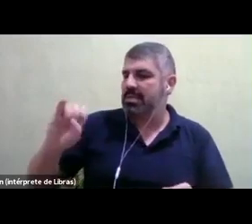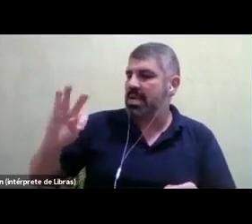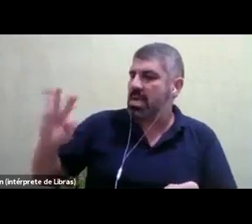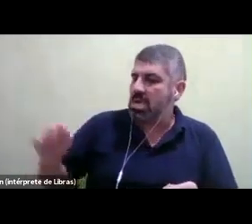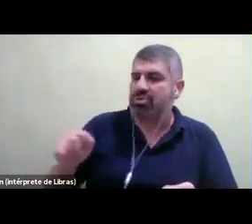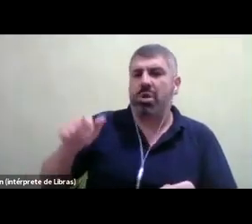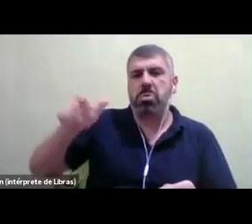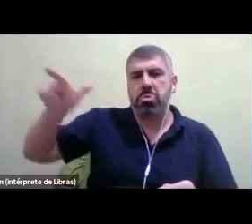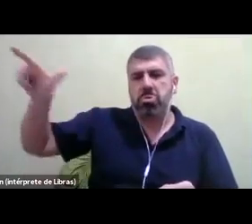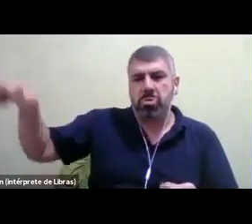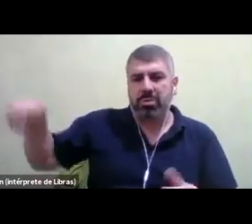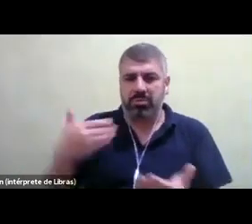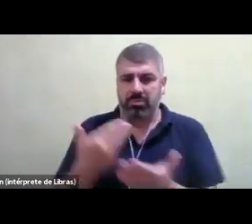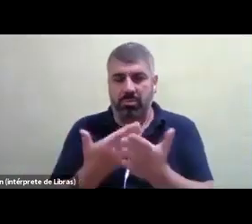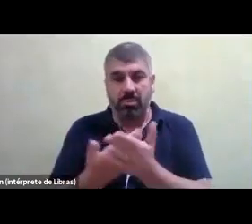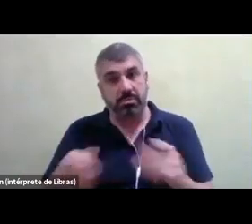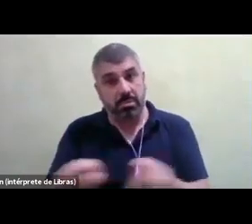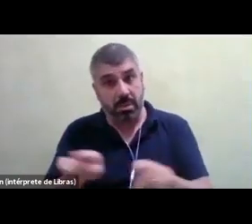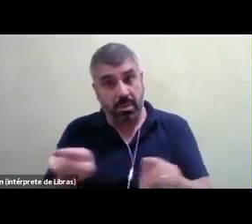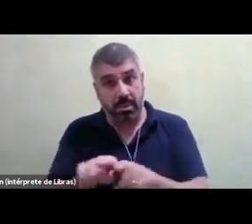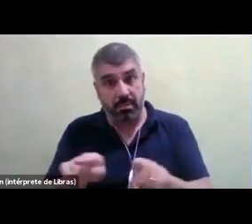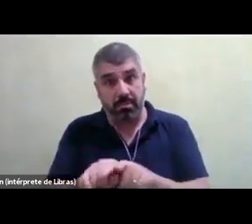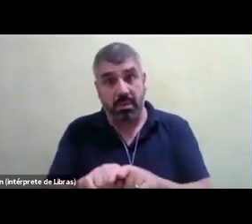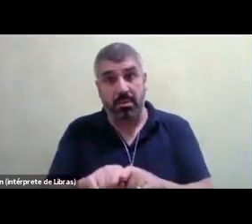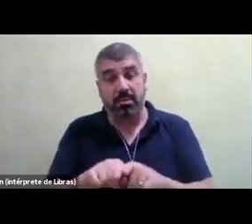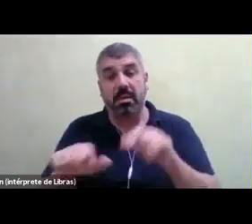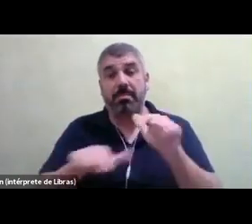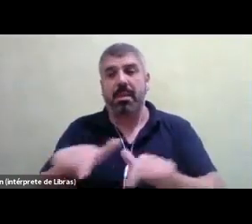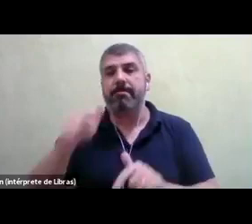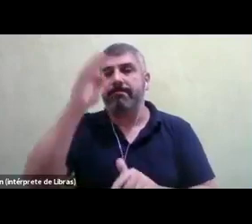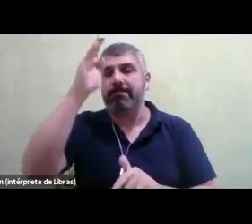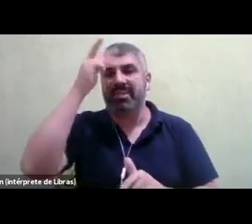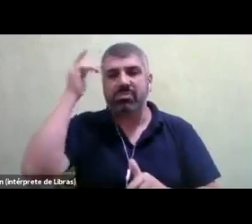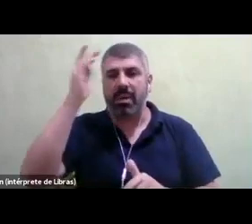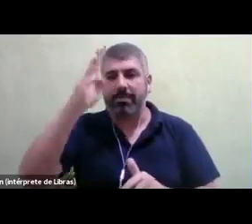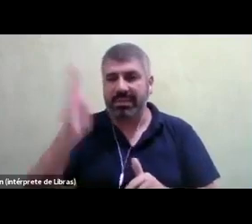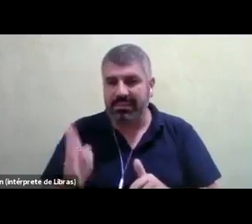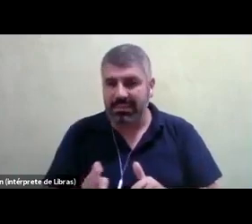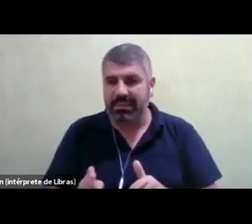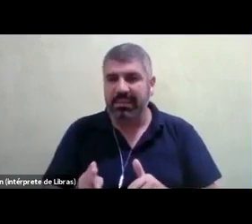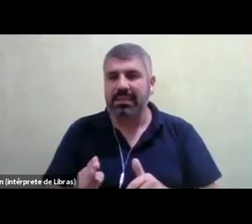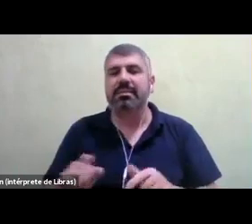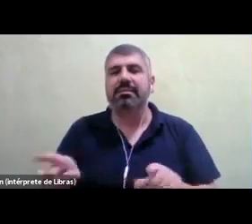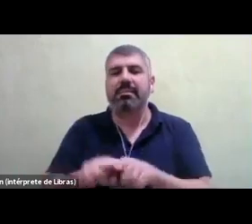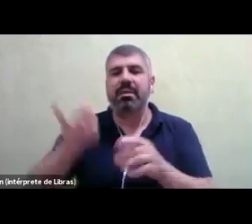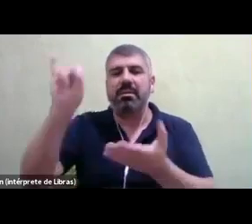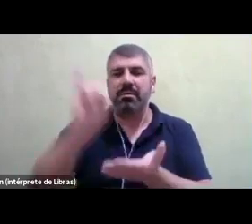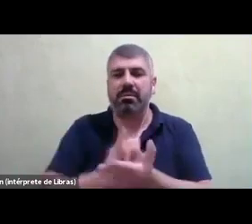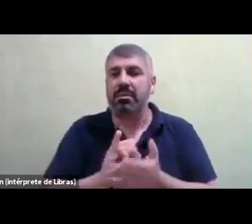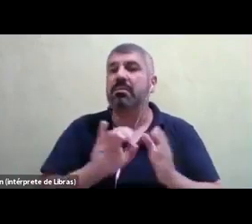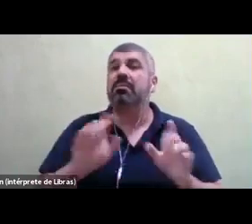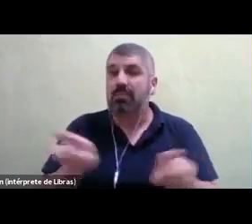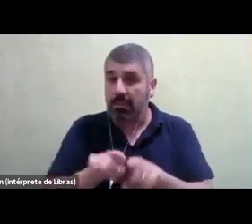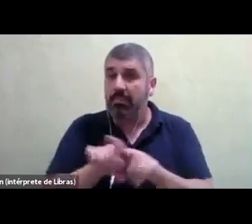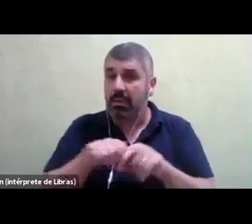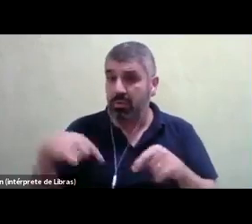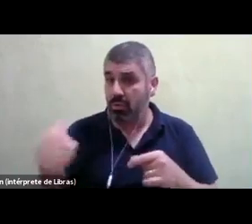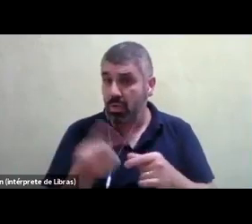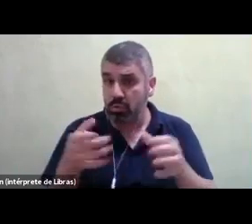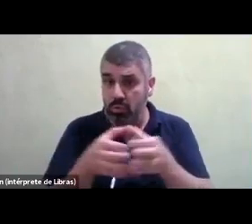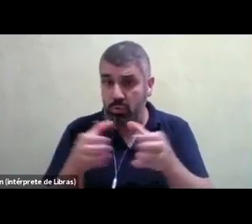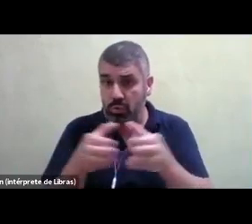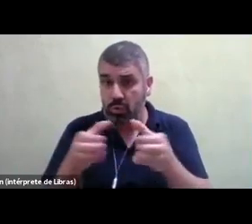que trabalham com brasileiros e com imigrantes, e como todos nós, né, do grupo de estudos